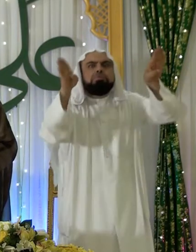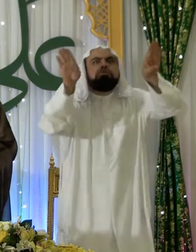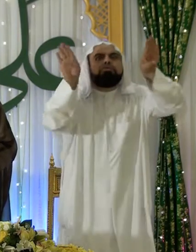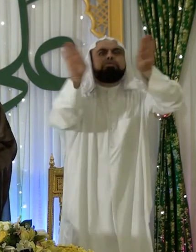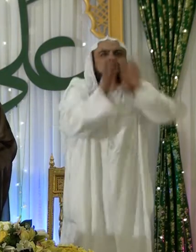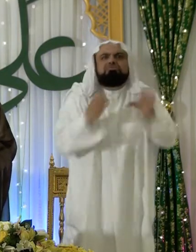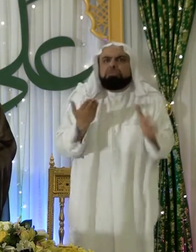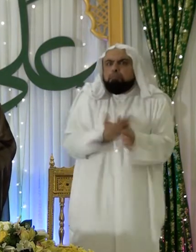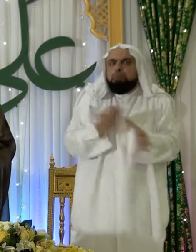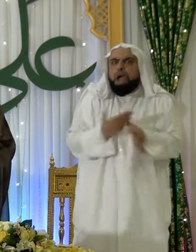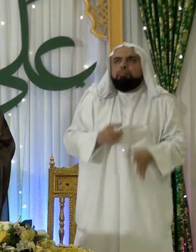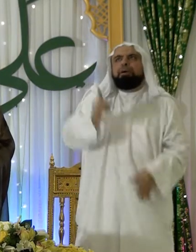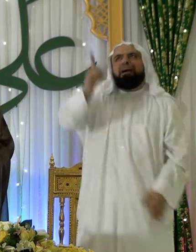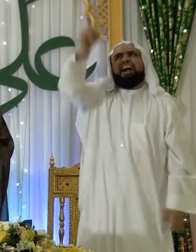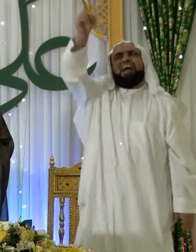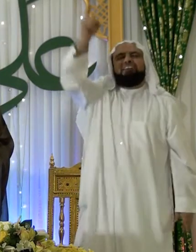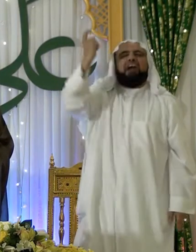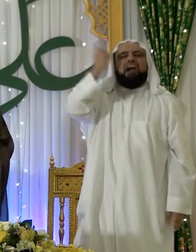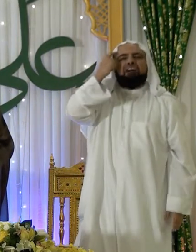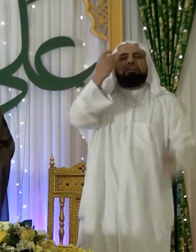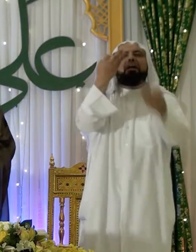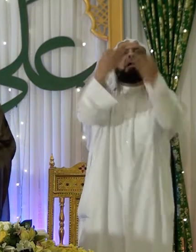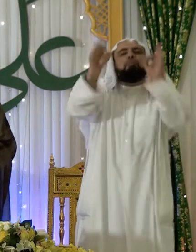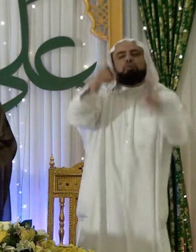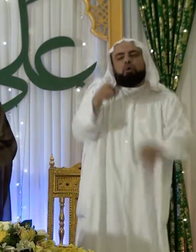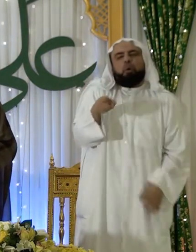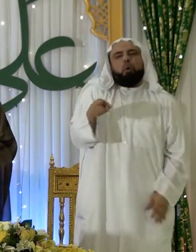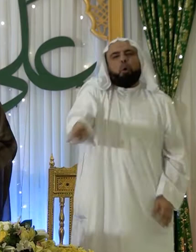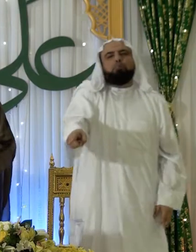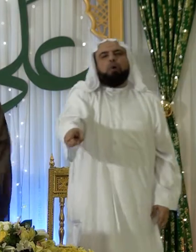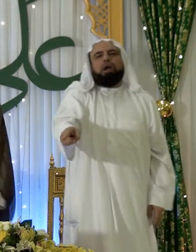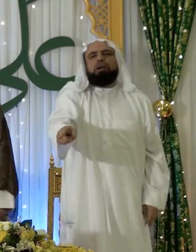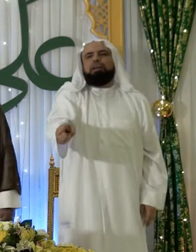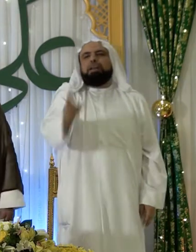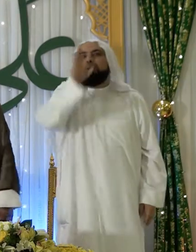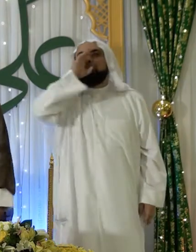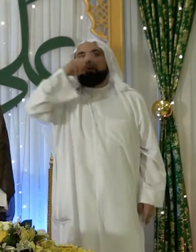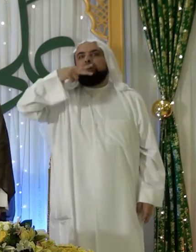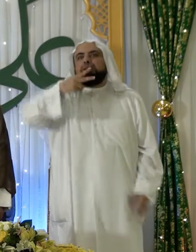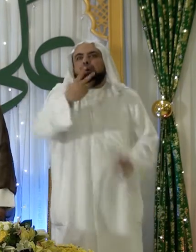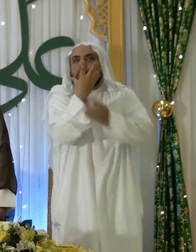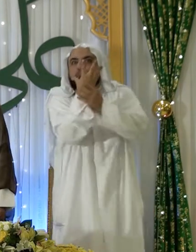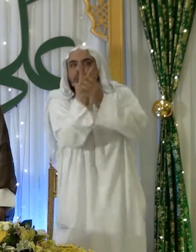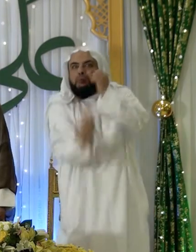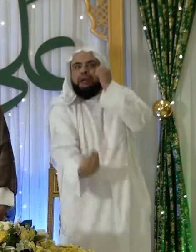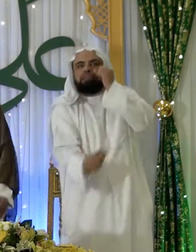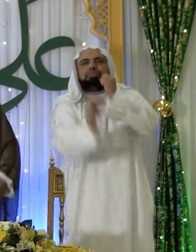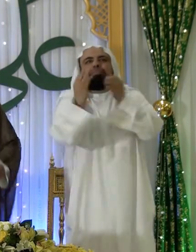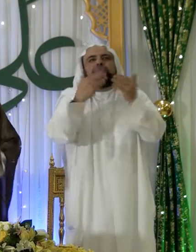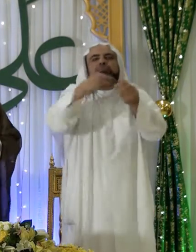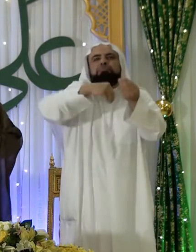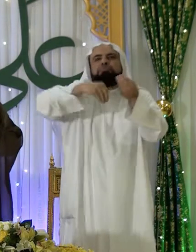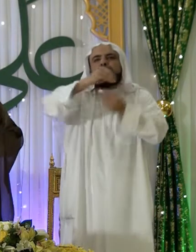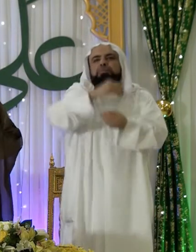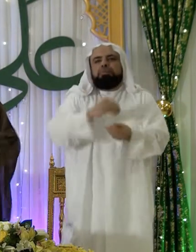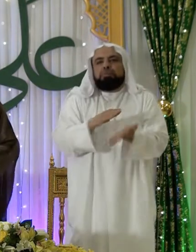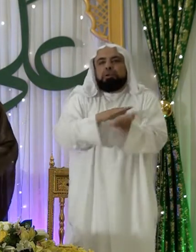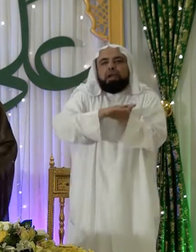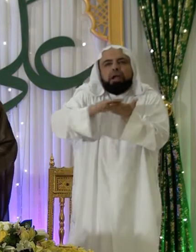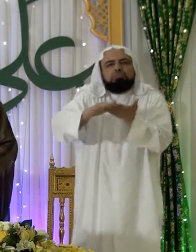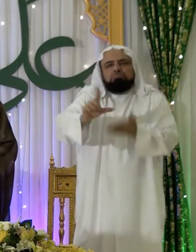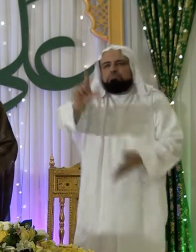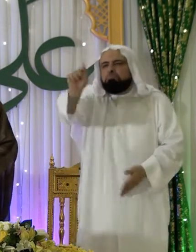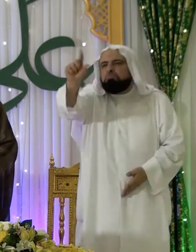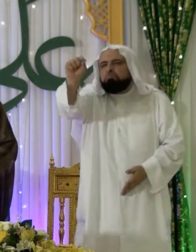الذي سيكون بعد رسول الله صلى الله عليه وآله. فكانت أصل ولادته